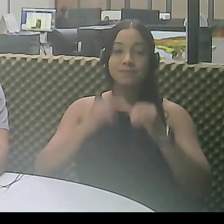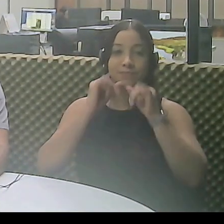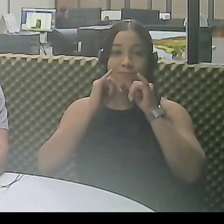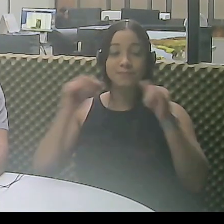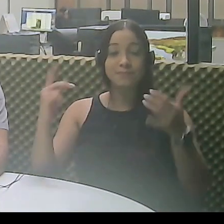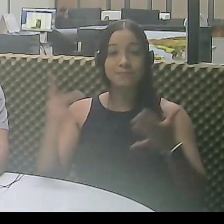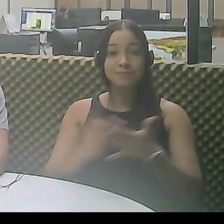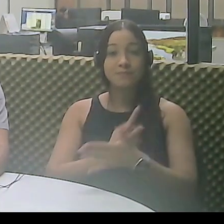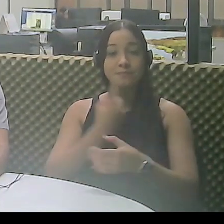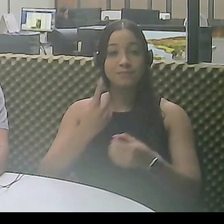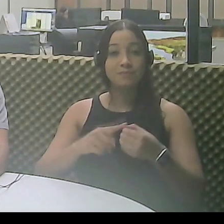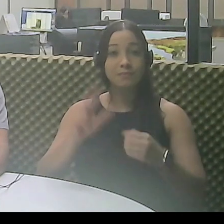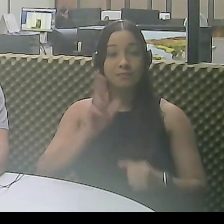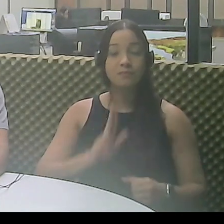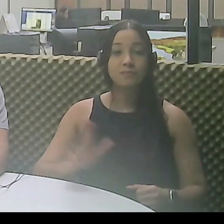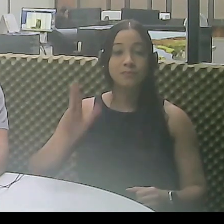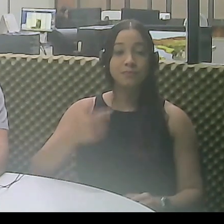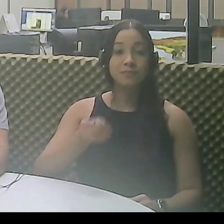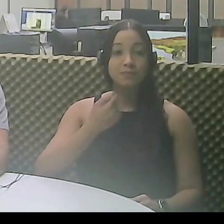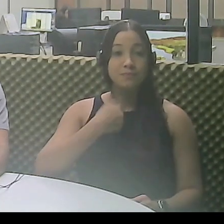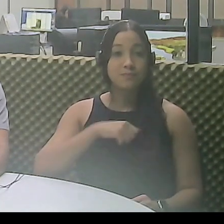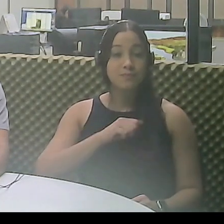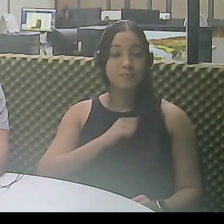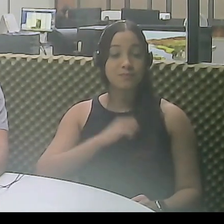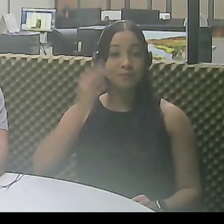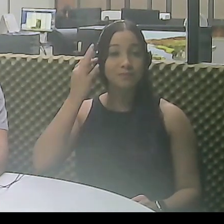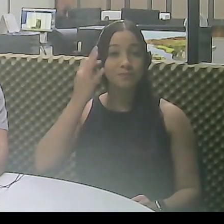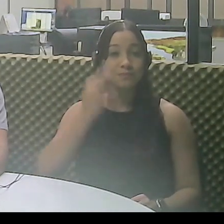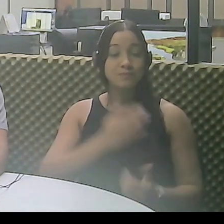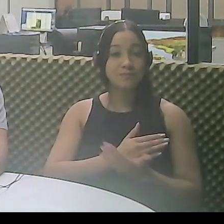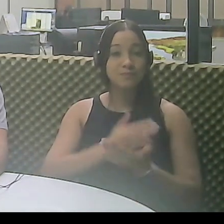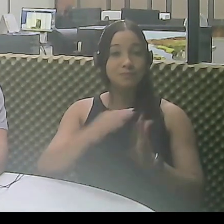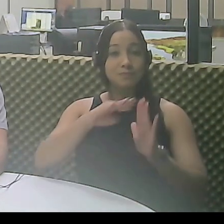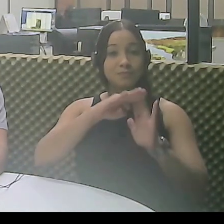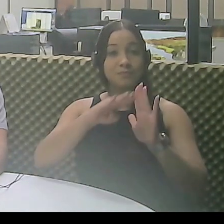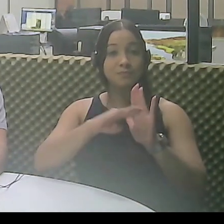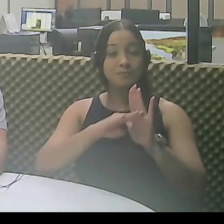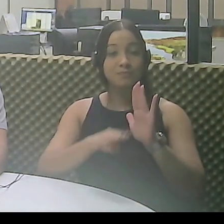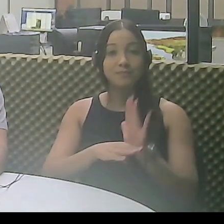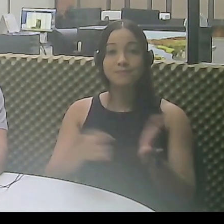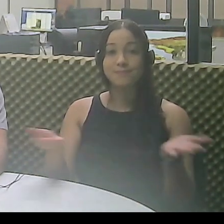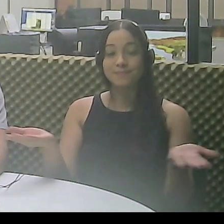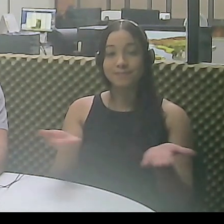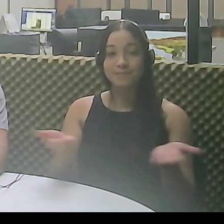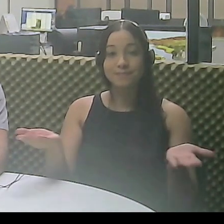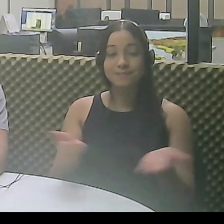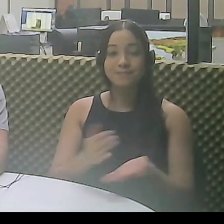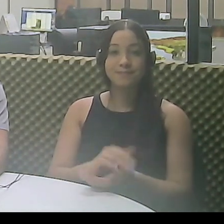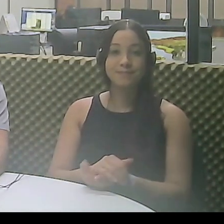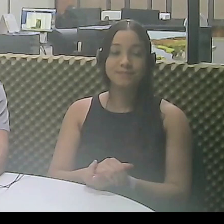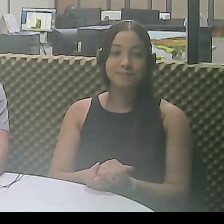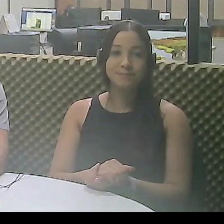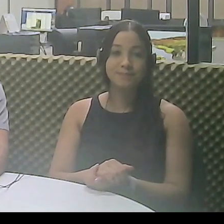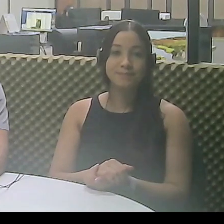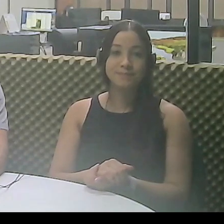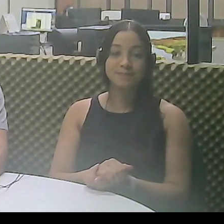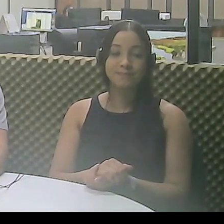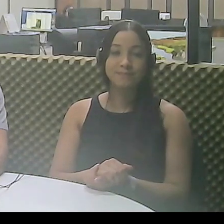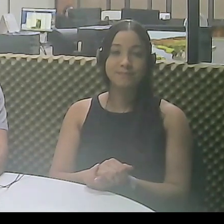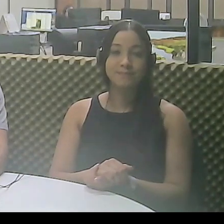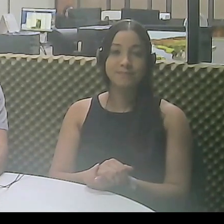fato acontece em Uberlândia. Eu sou o Fernando Cássio e começamos com os destaques da edição de hoje.